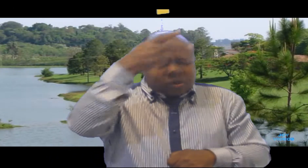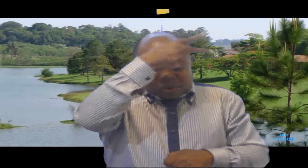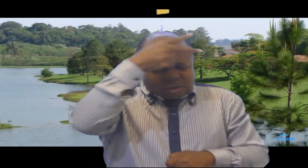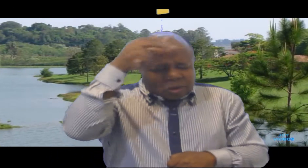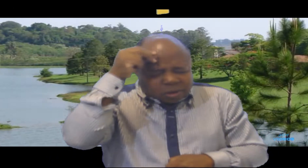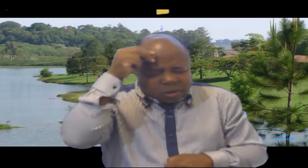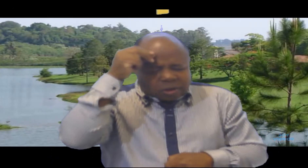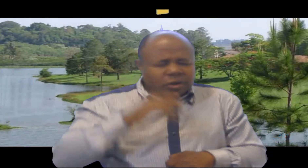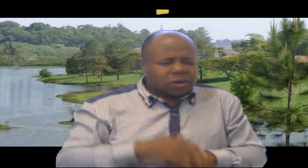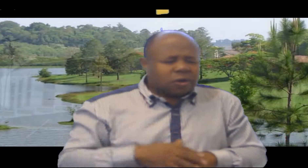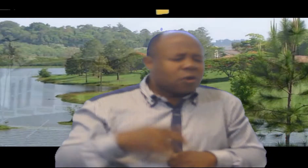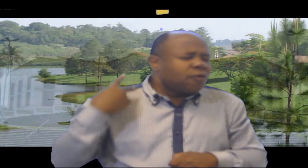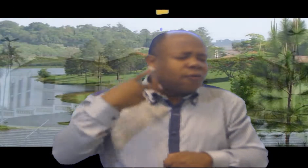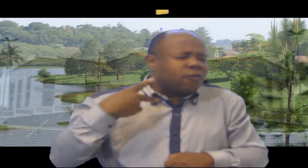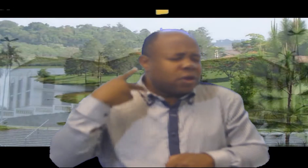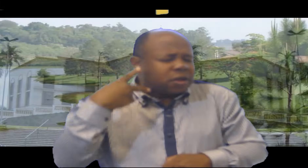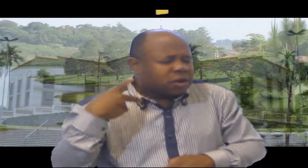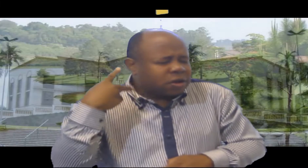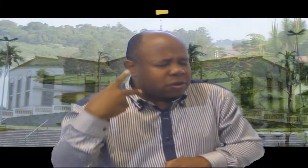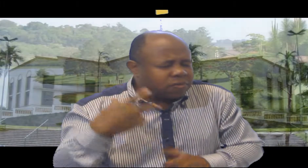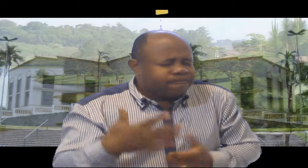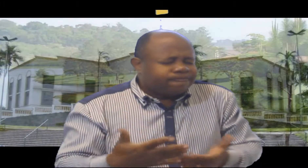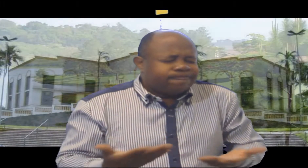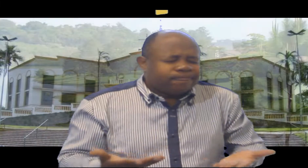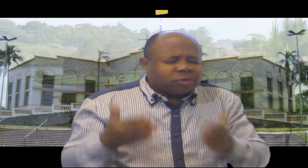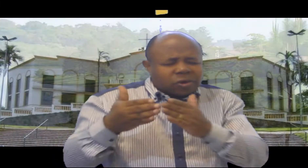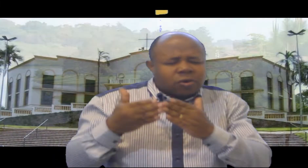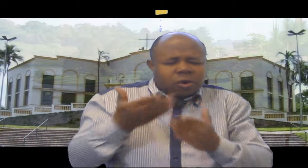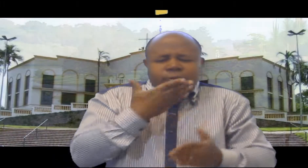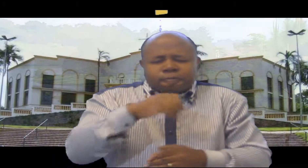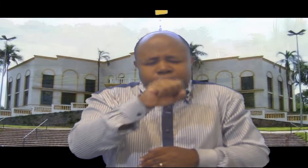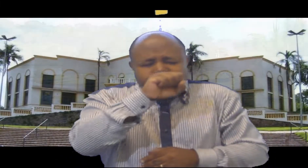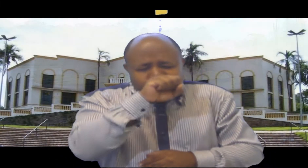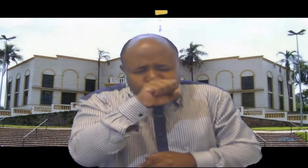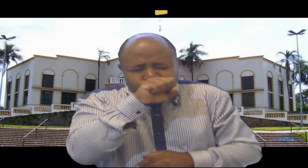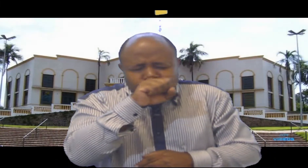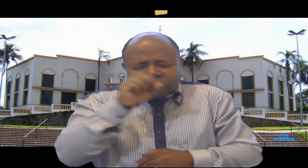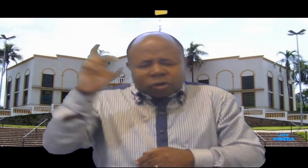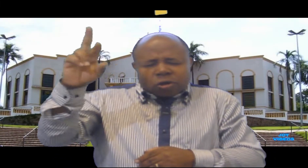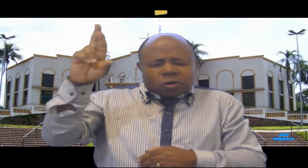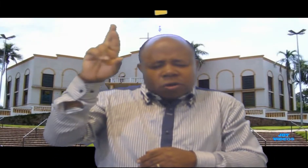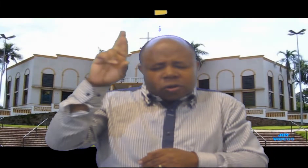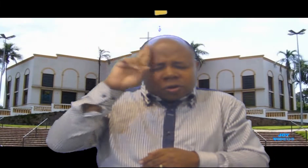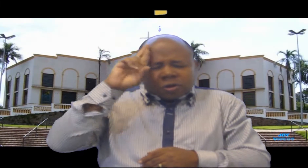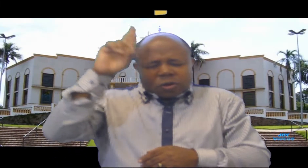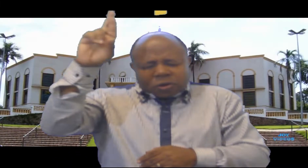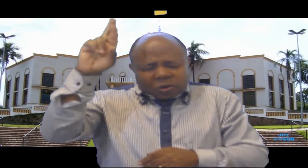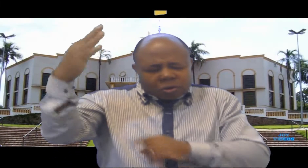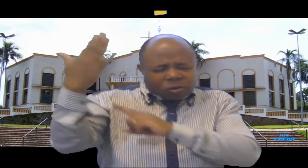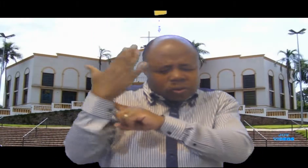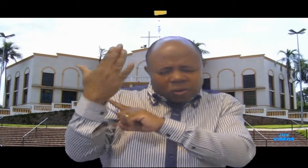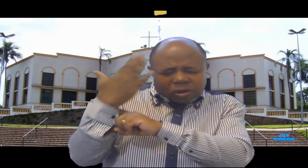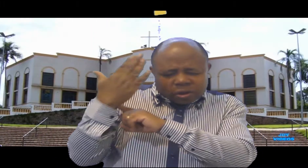vereadores. Eu peço, Pai, para que o Senhor possa nos ajudar, Senhor, nesse processo.